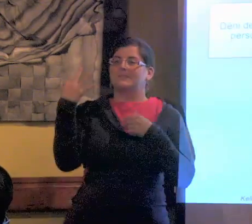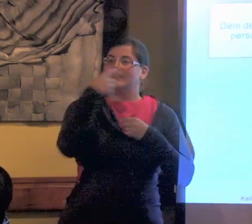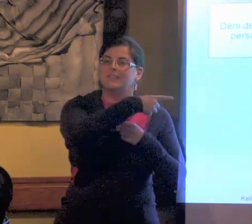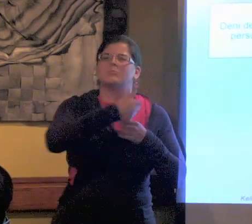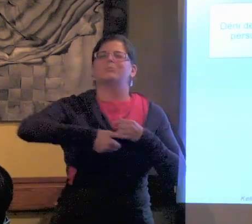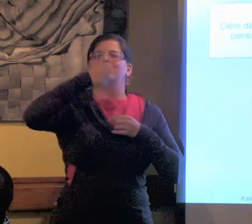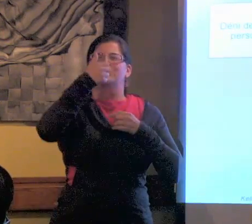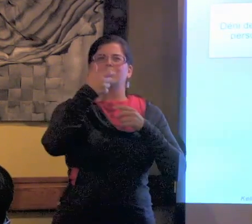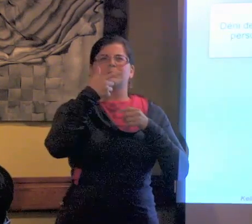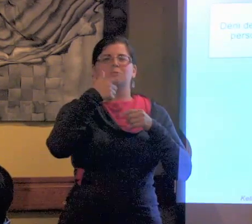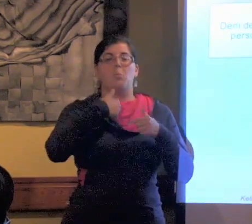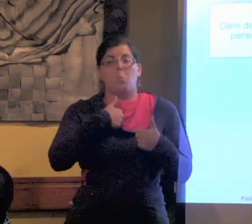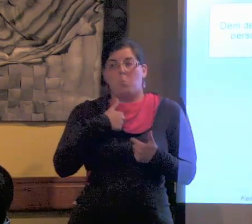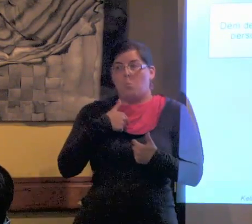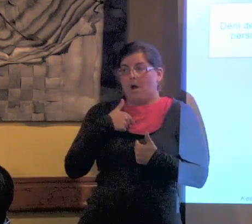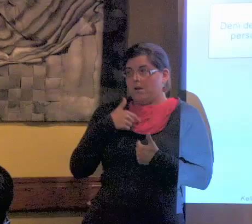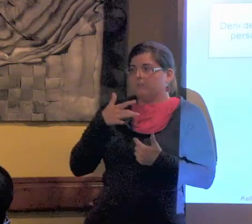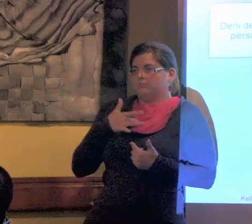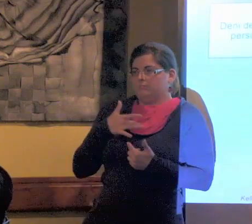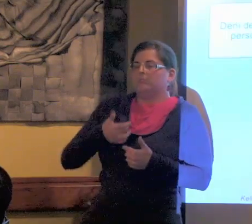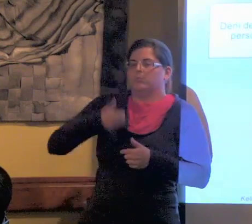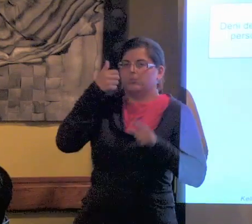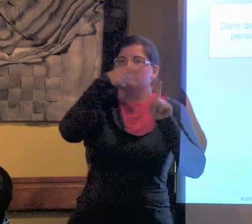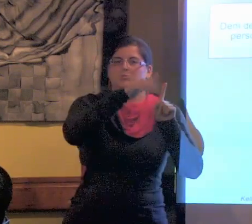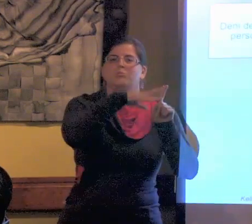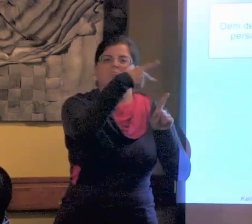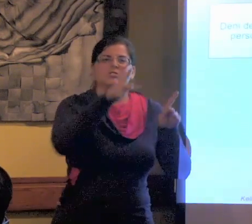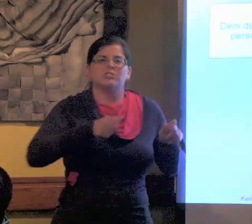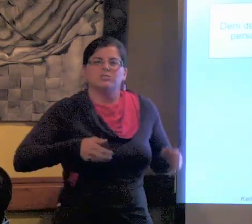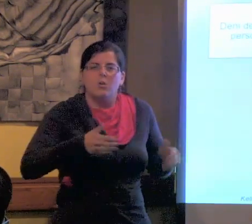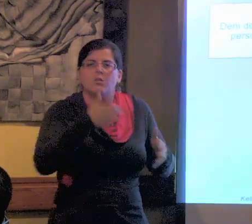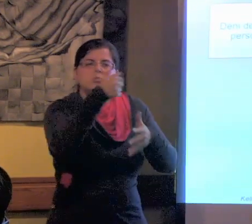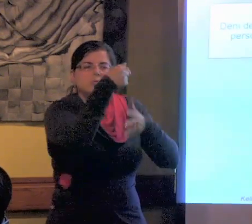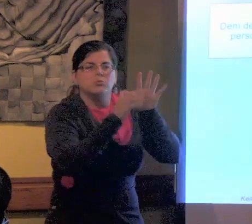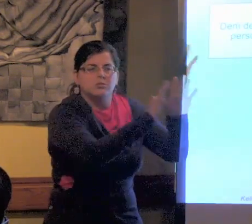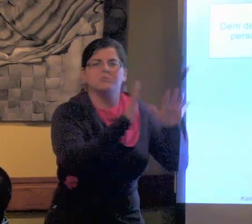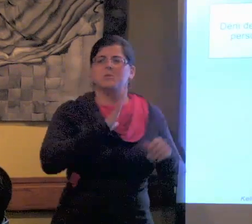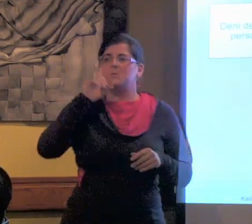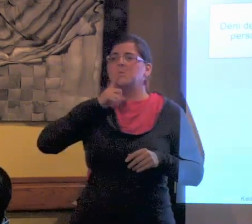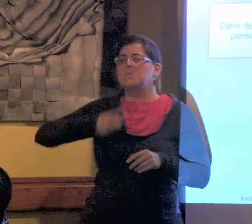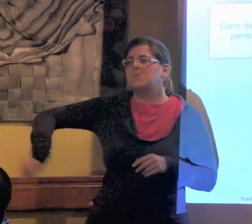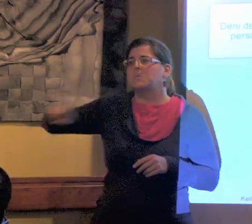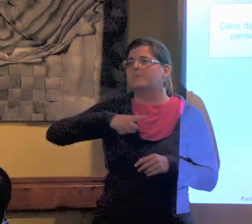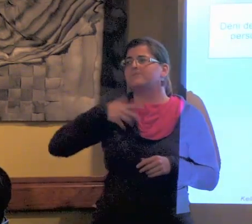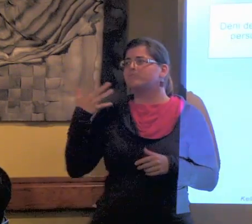Le déni de la vie privée. Ça, c'est plus... c'est ce qui me touche le plus. Tu sais, je vais